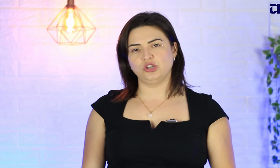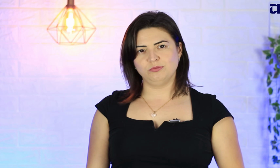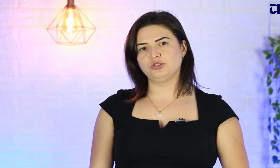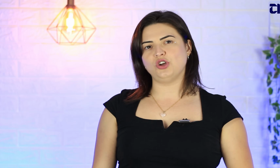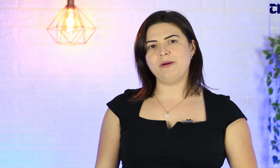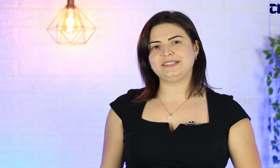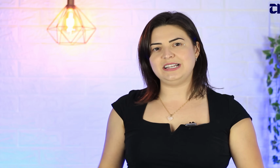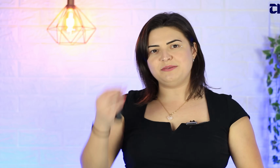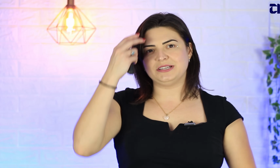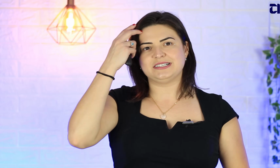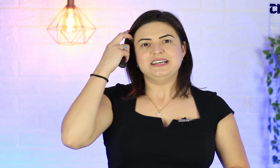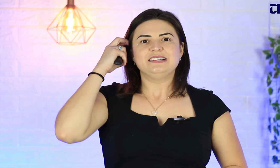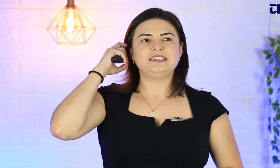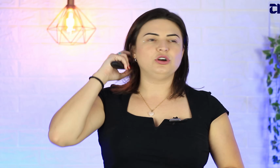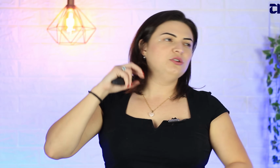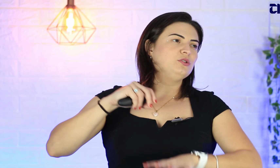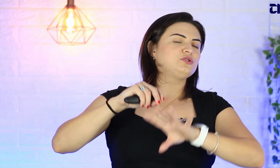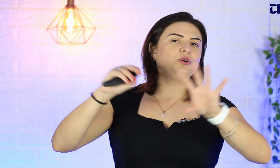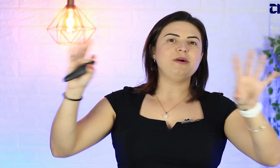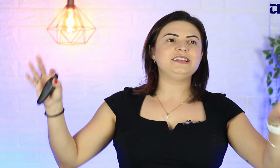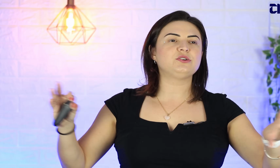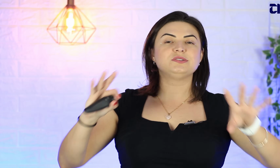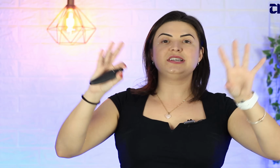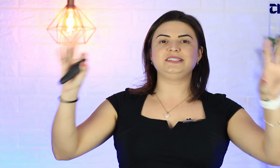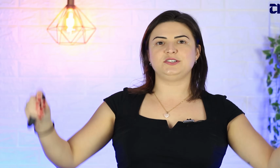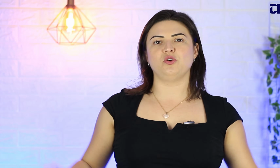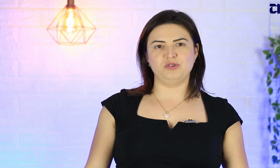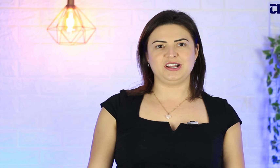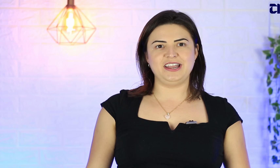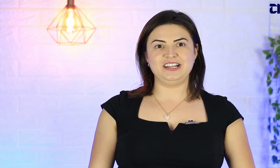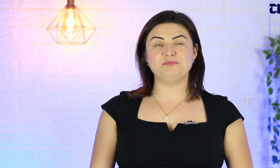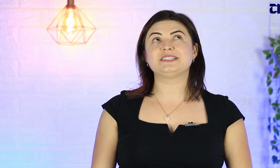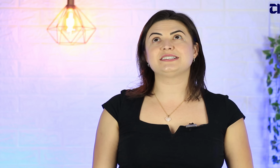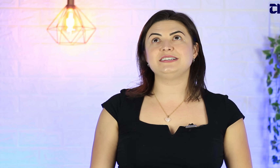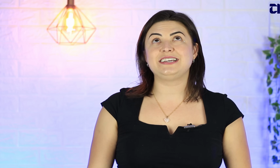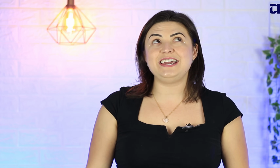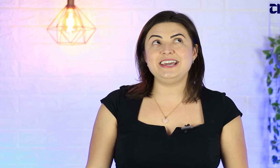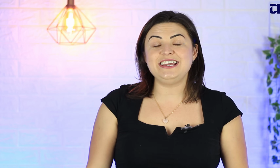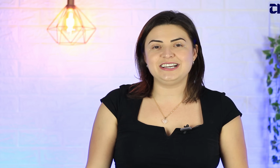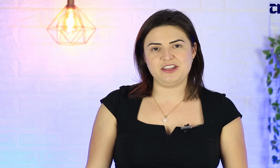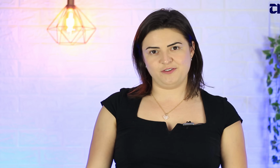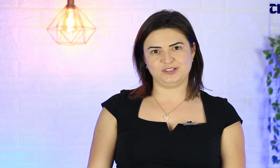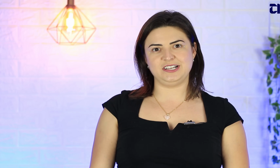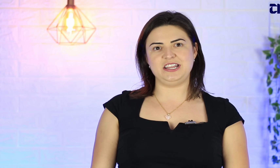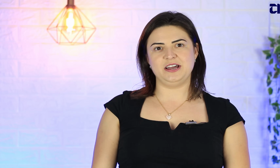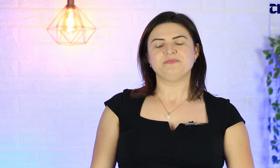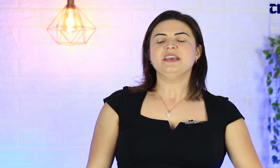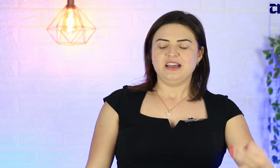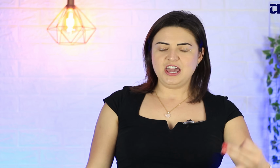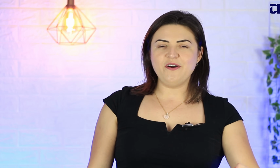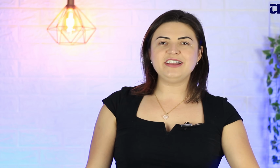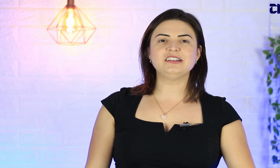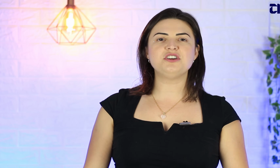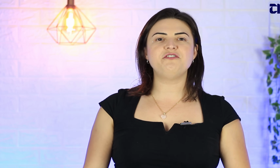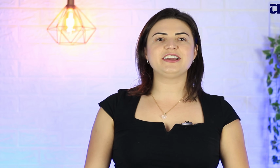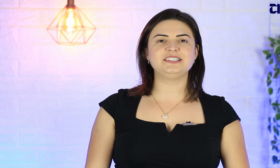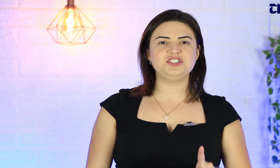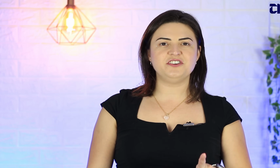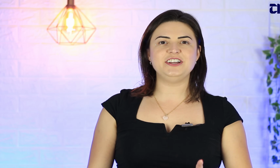se todo mundo soubesse Libras, se todo mundo soubesse e conseguisse se comunicar em Libras. Que incrível que seria. Eu ainda tenho fé que esse dia